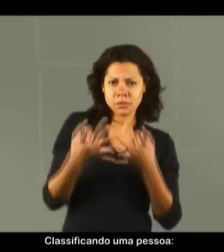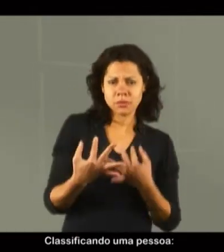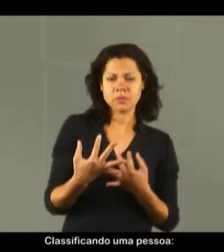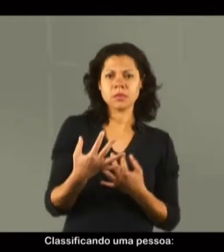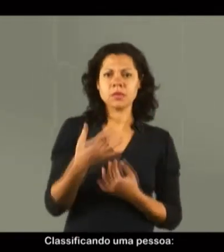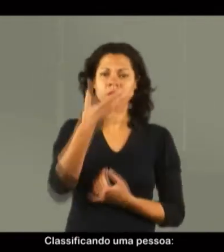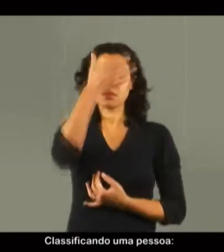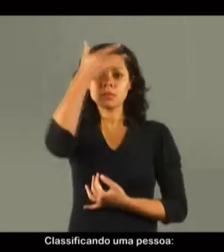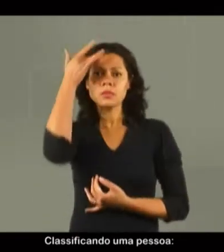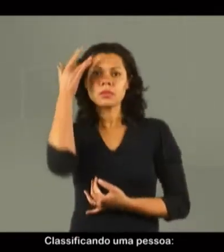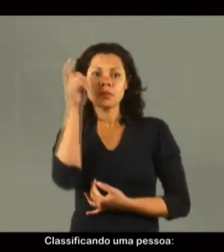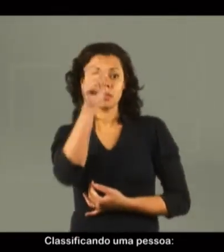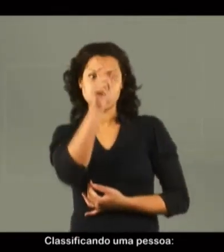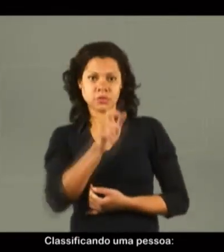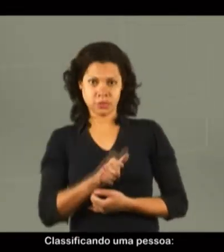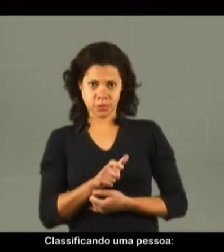Classificando uma pessoa: